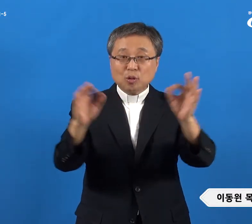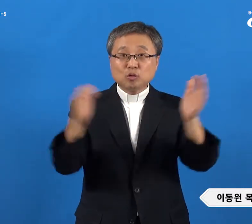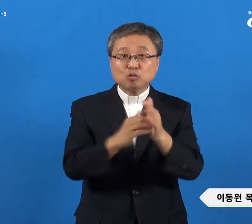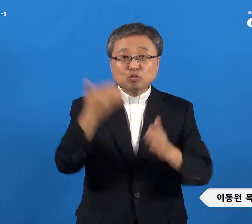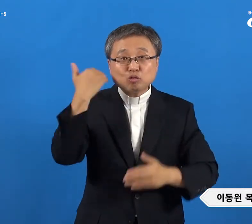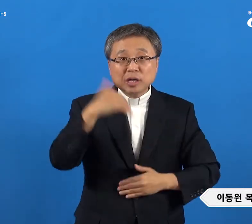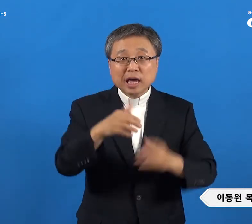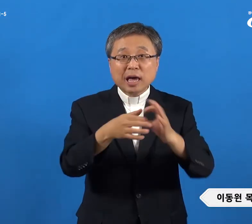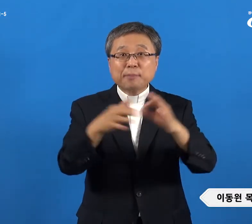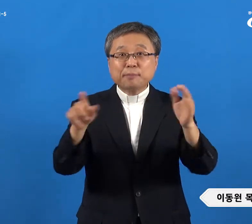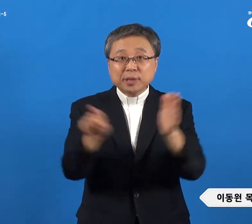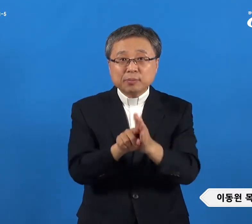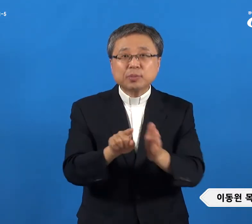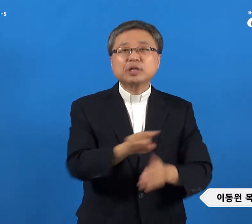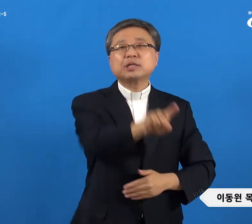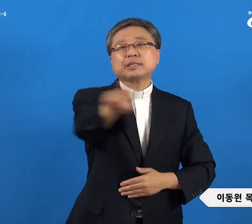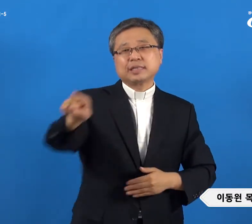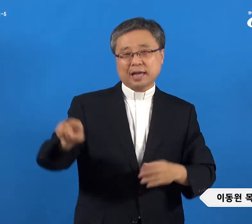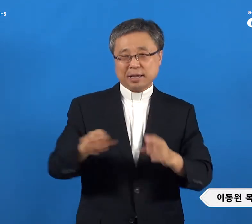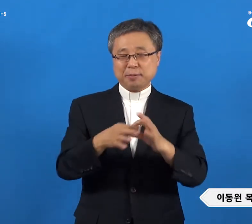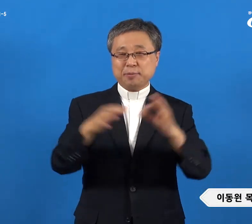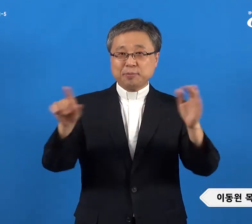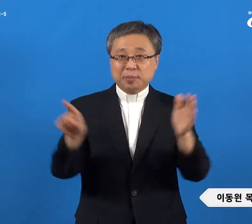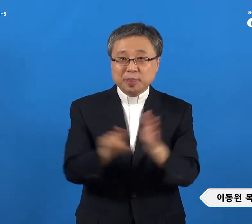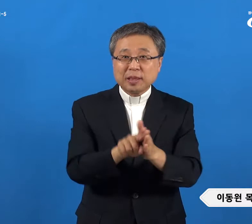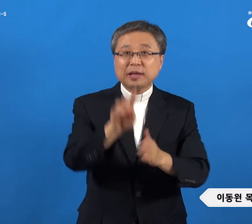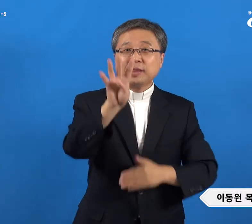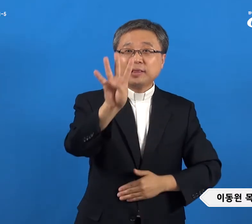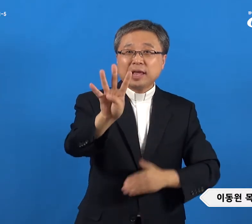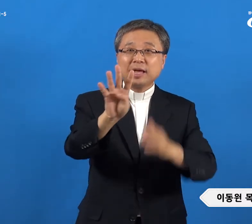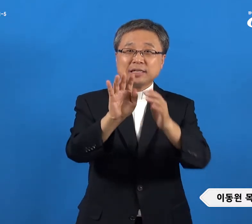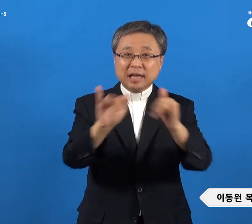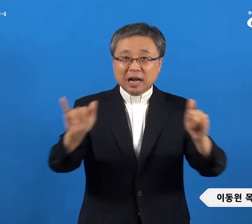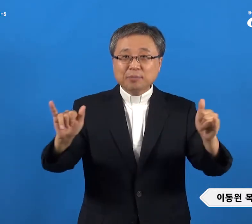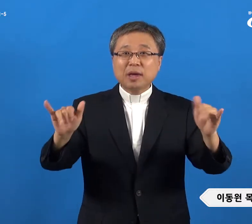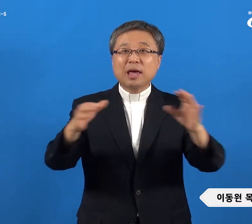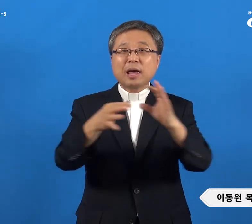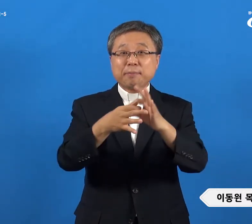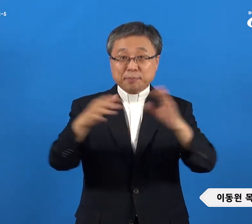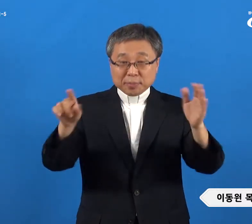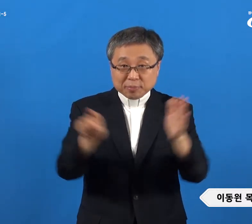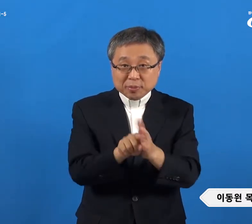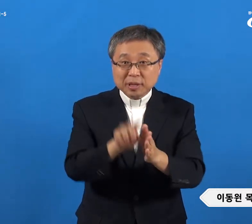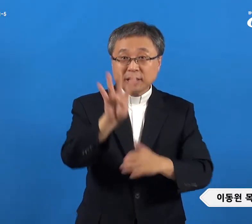믿음? 그들의 믿음. 네 사람의 믿음이에요. 네 사람의 믿음, 네 친구의 믿음이었습니다.